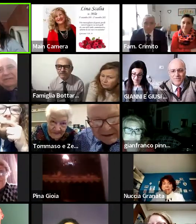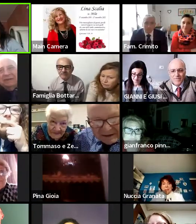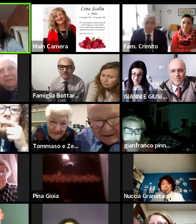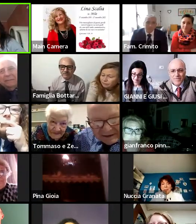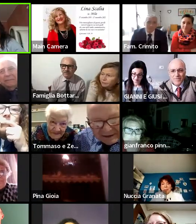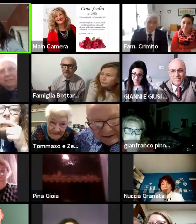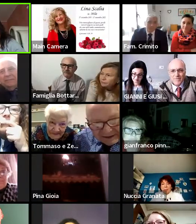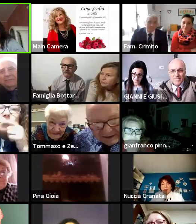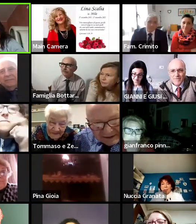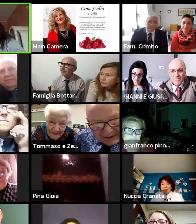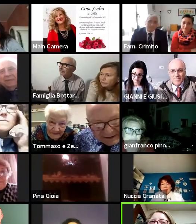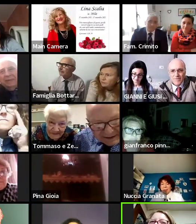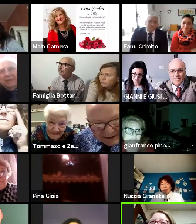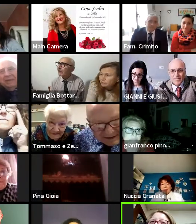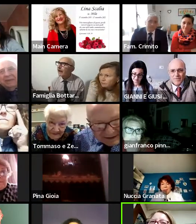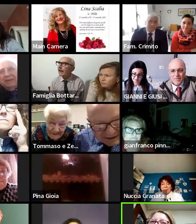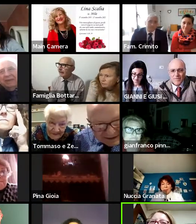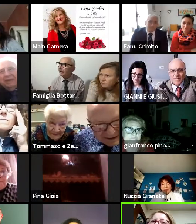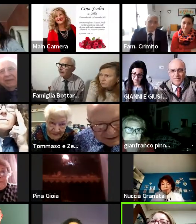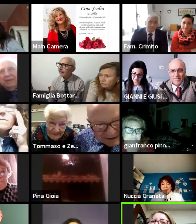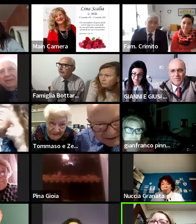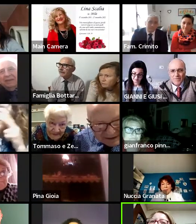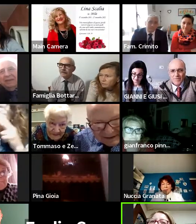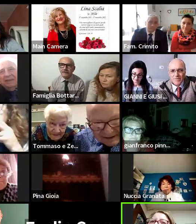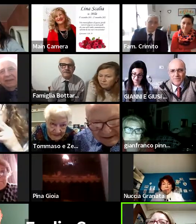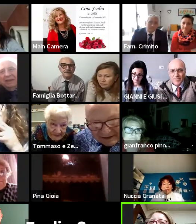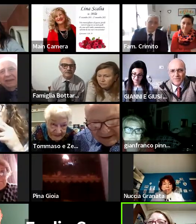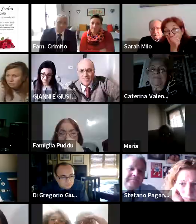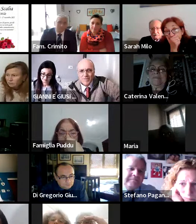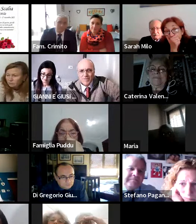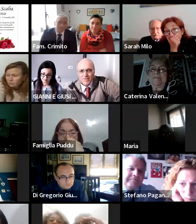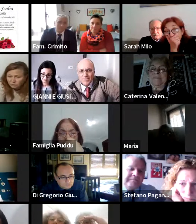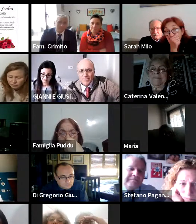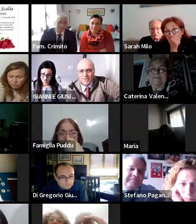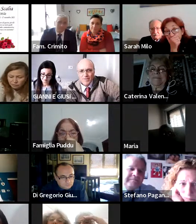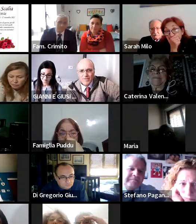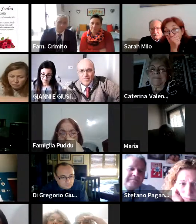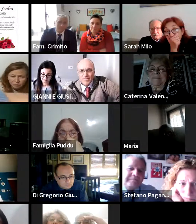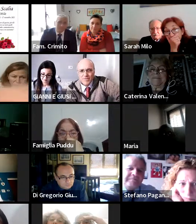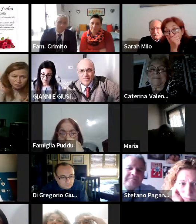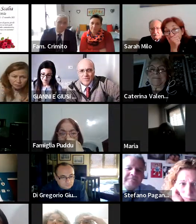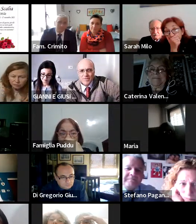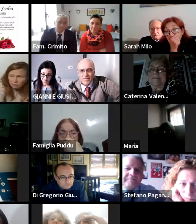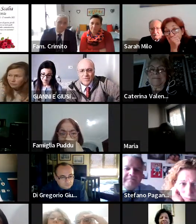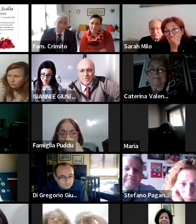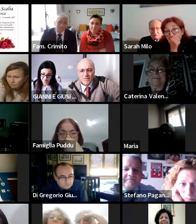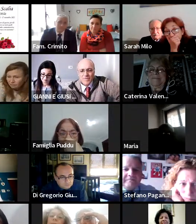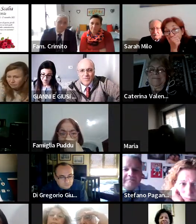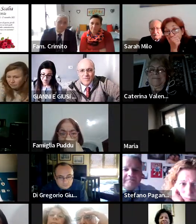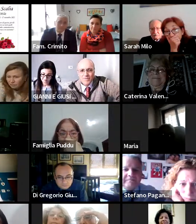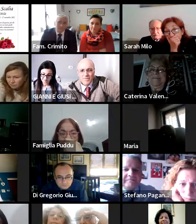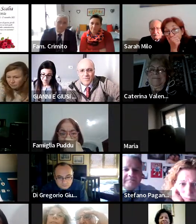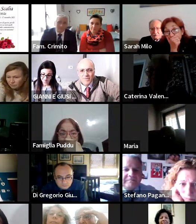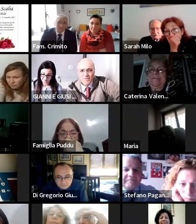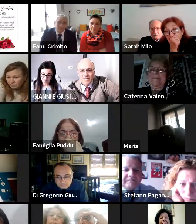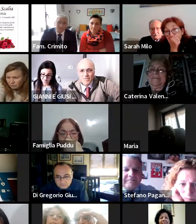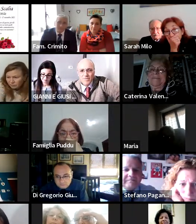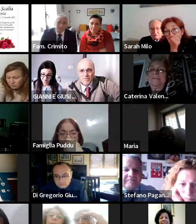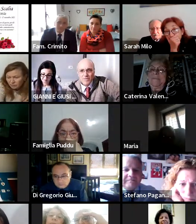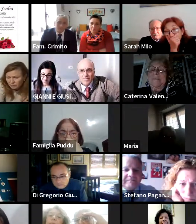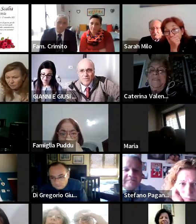Ciao Non riuscivo ad uscire ed è stato bello perché almeno vi ho visti pizza